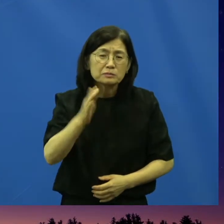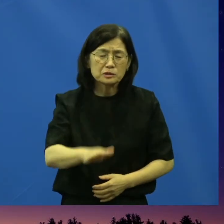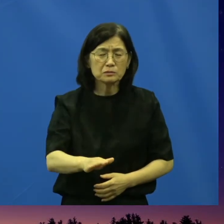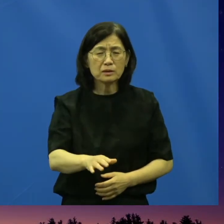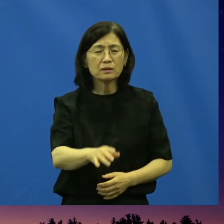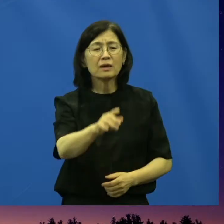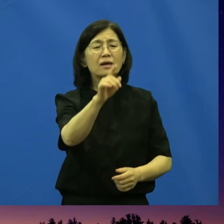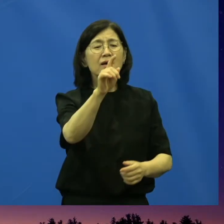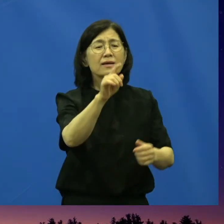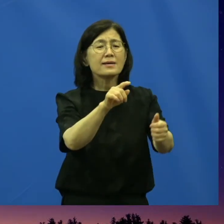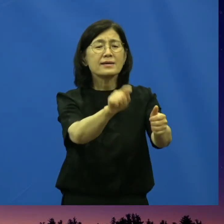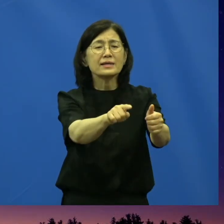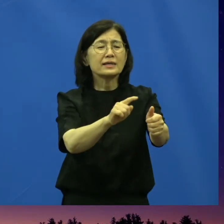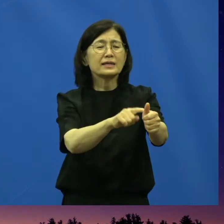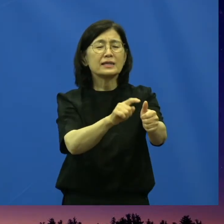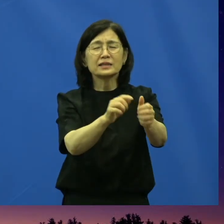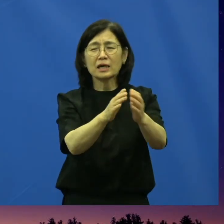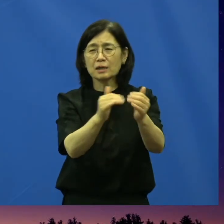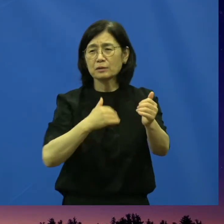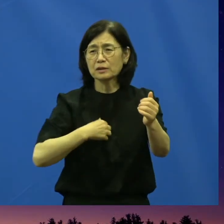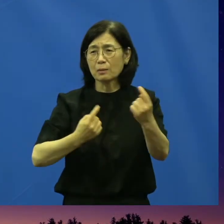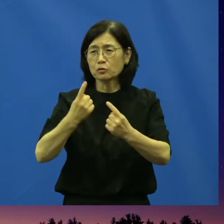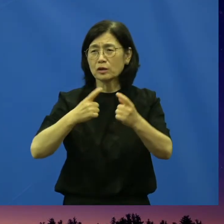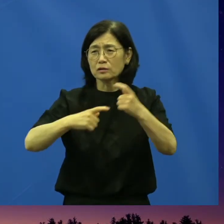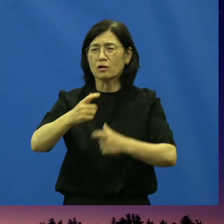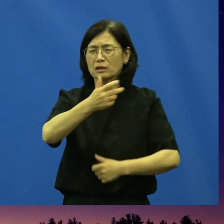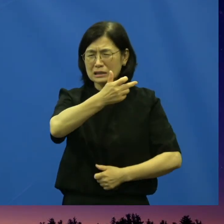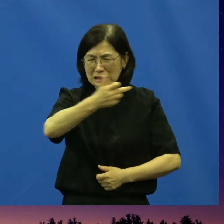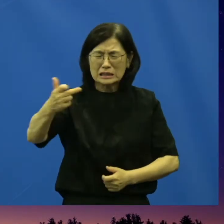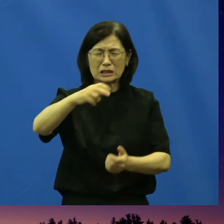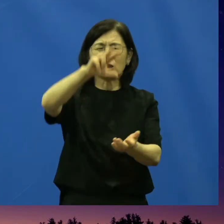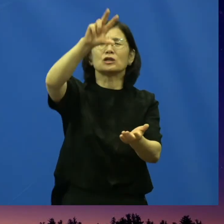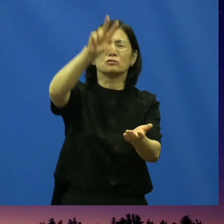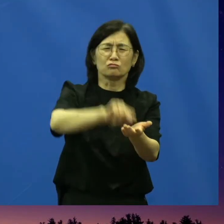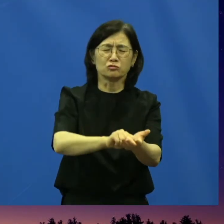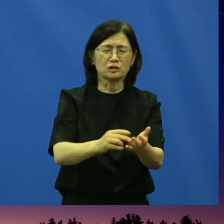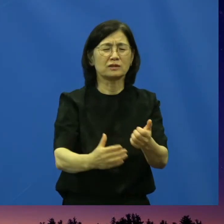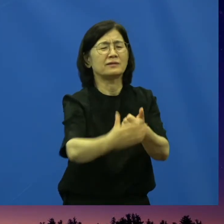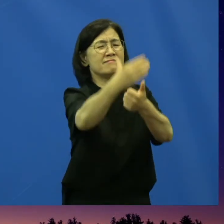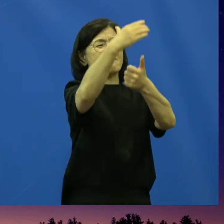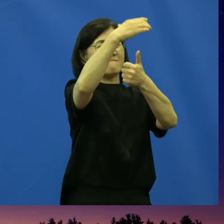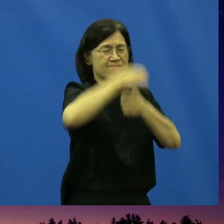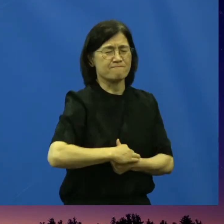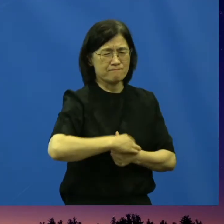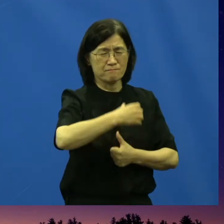더 큰 어려움이 있어. 그래 가다가 하나 더 뒤집어 쓰고 와요.